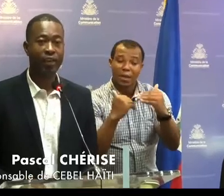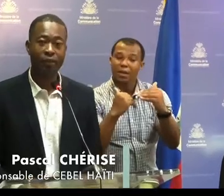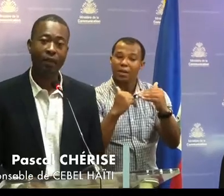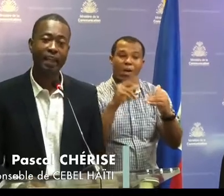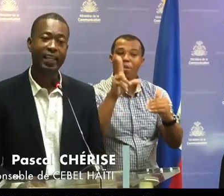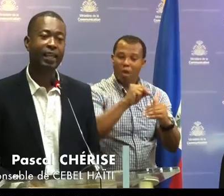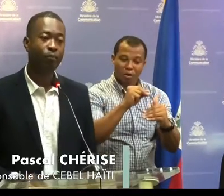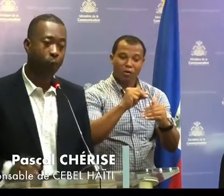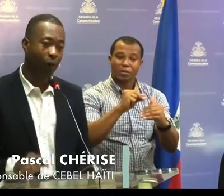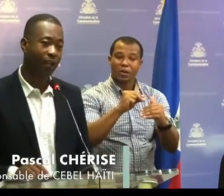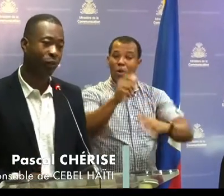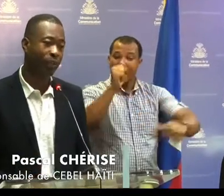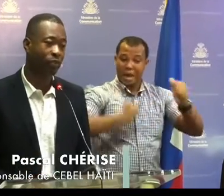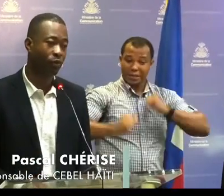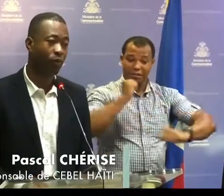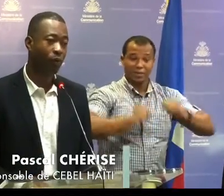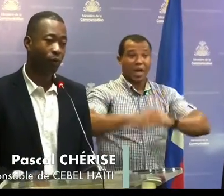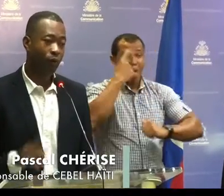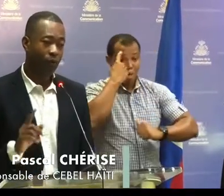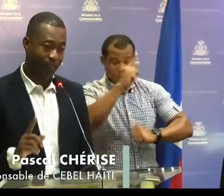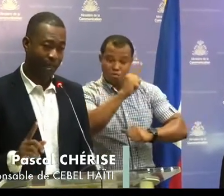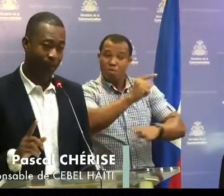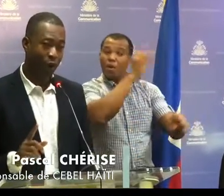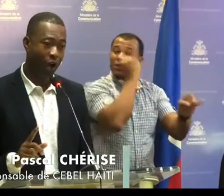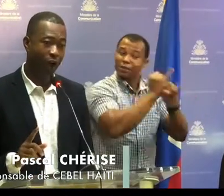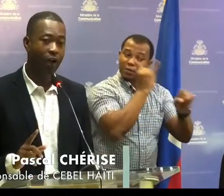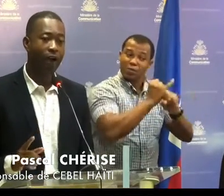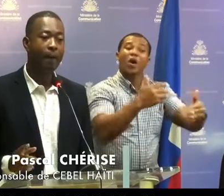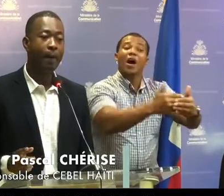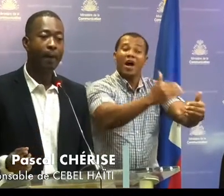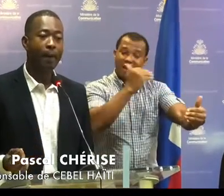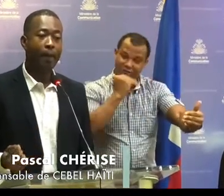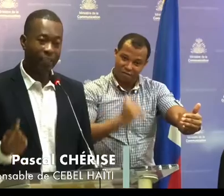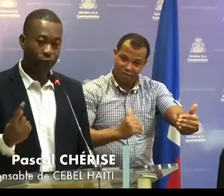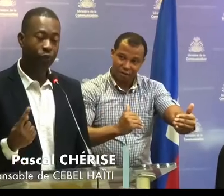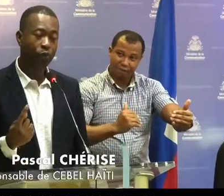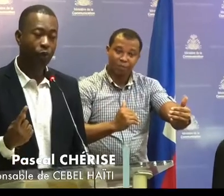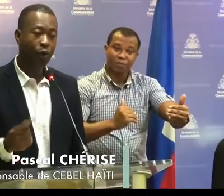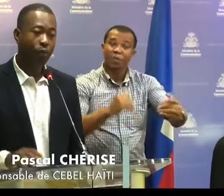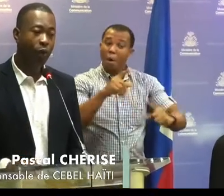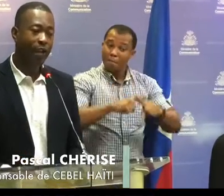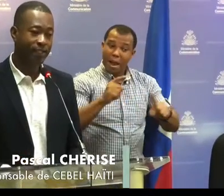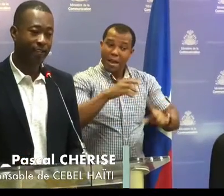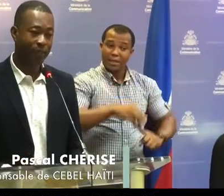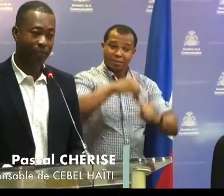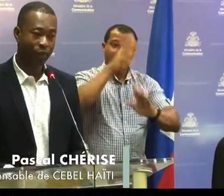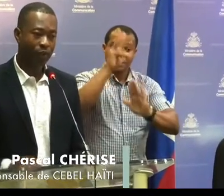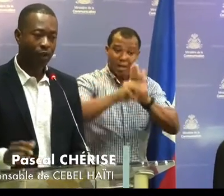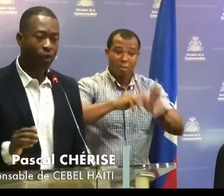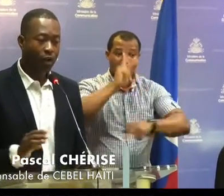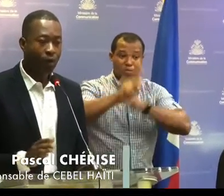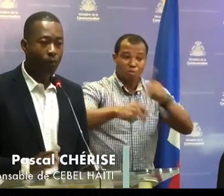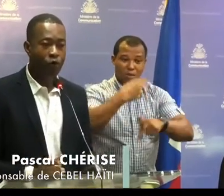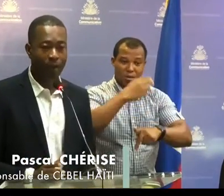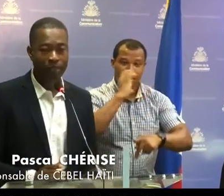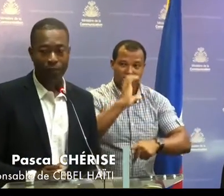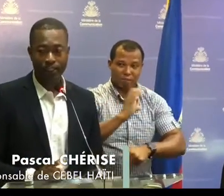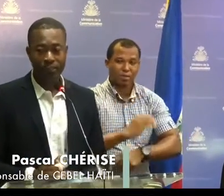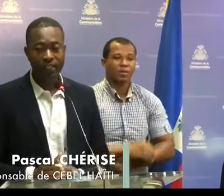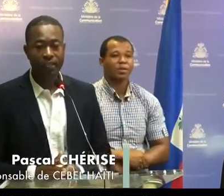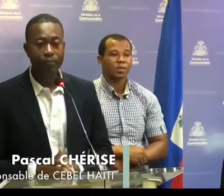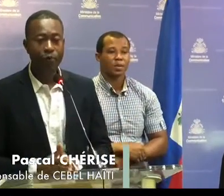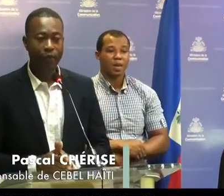c'est un événement qui, pour entreprise, d'abord, mais surtout pour les handicapés. Donc, il y a